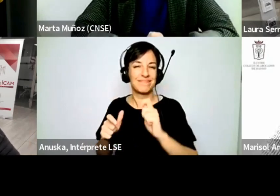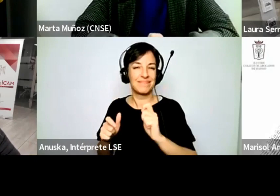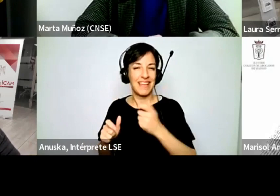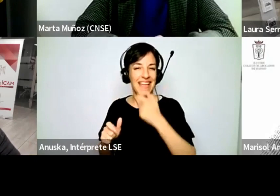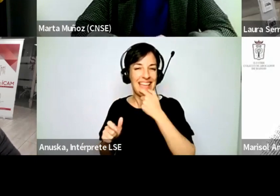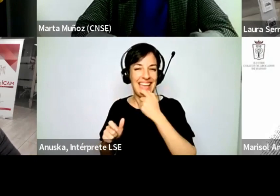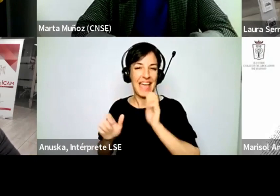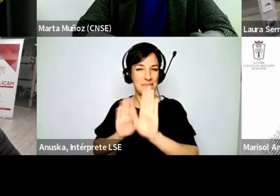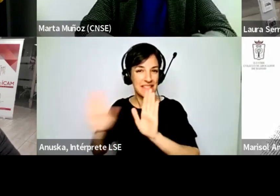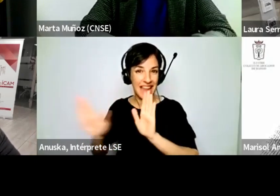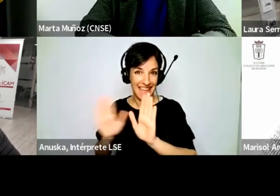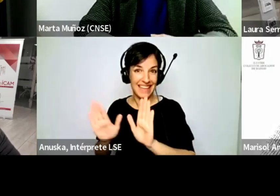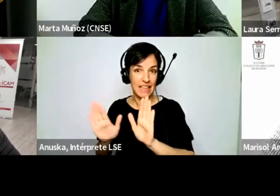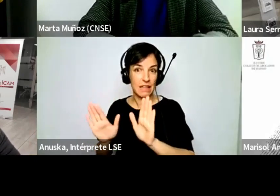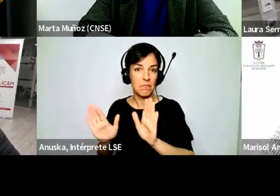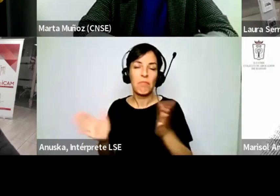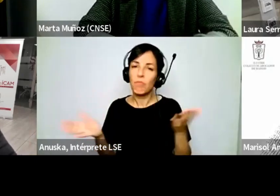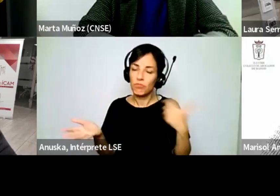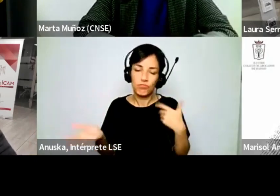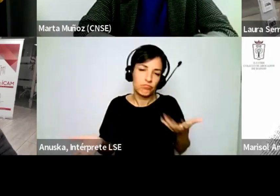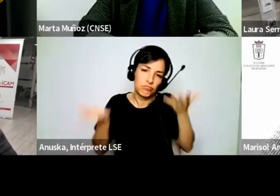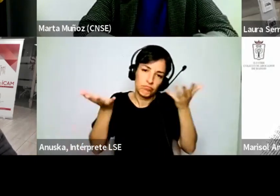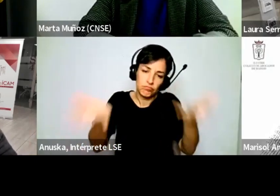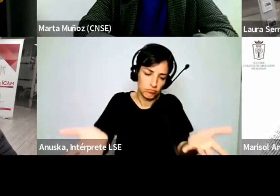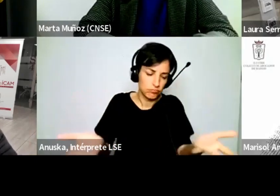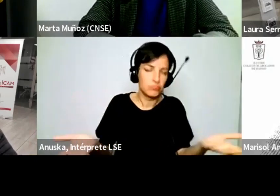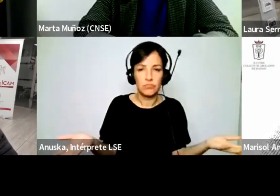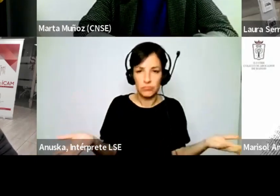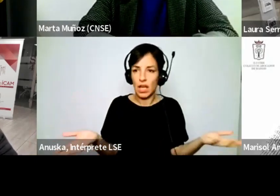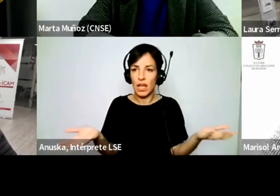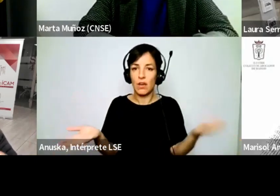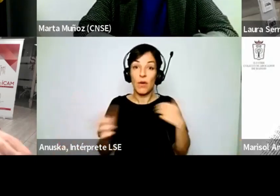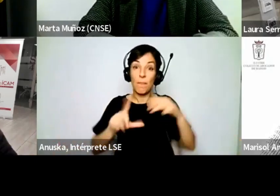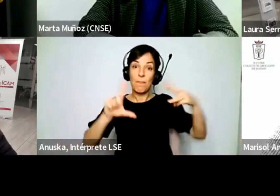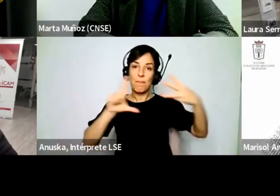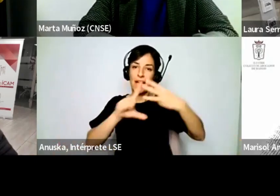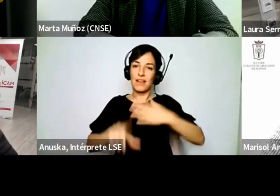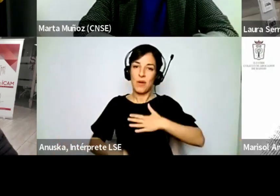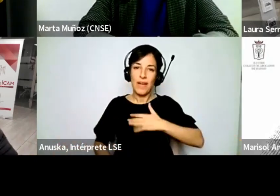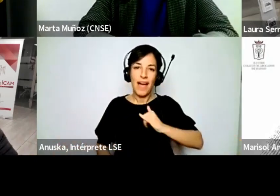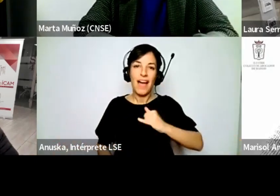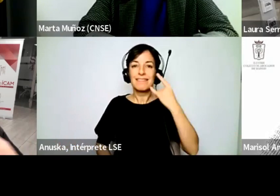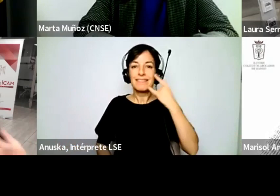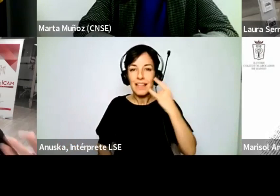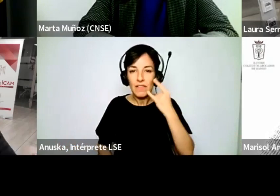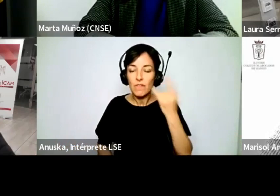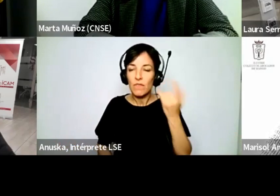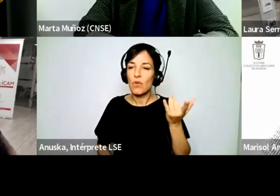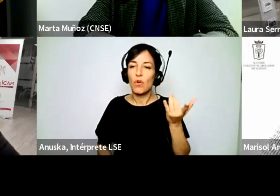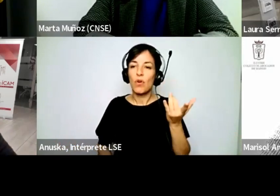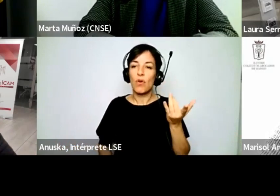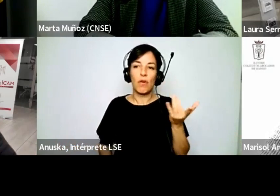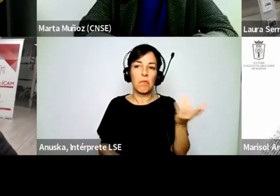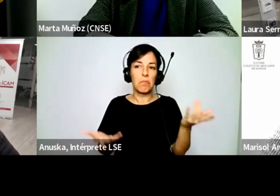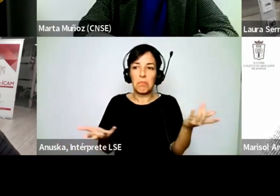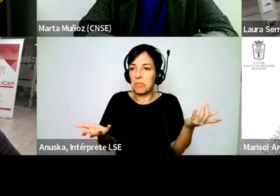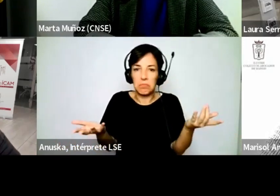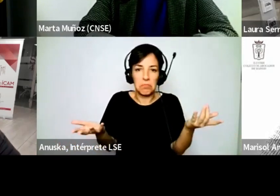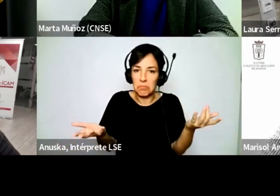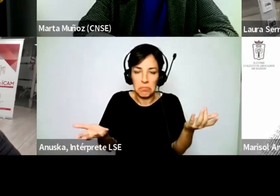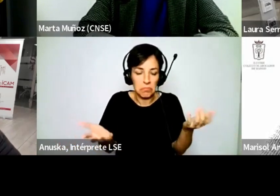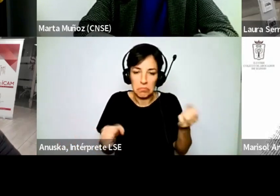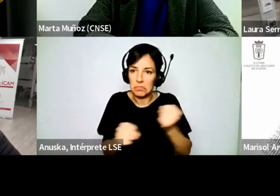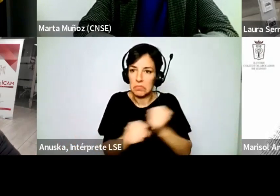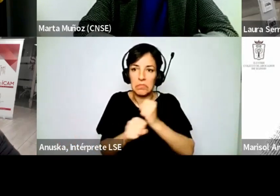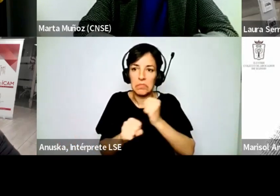arbitraje, pues que sepáis que estamos a vuestra disposición y que hay una página web y hay un teléfono y tenemos y actuamos a